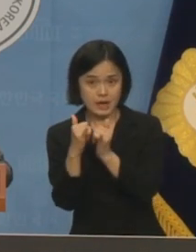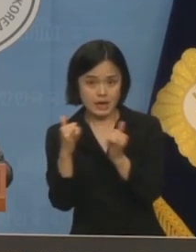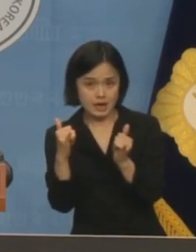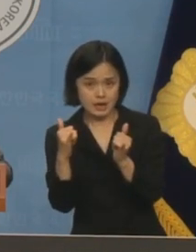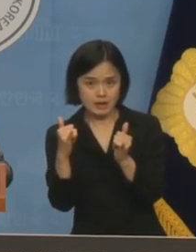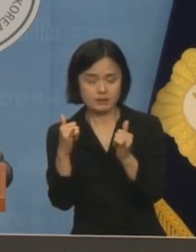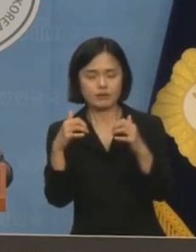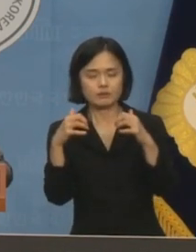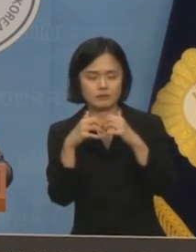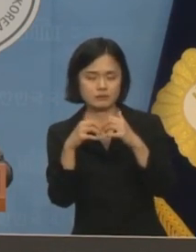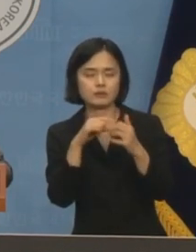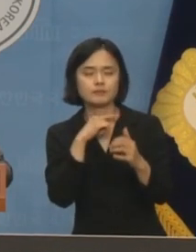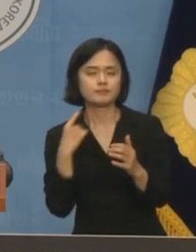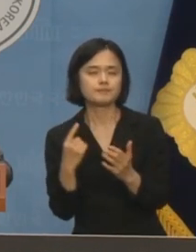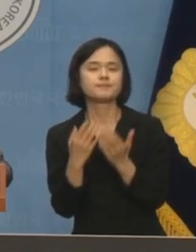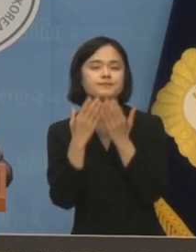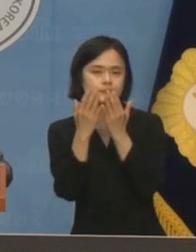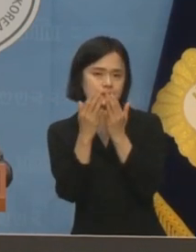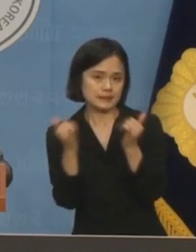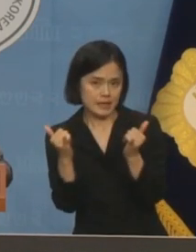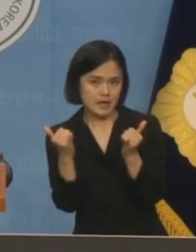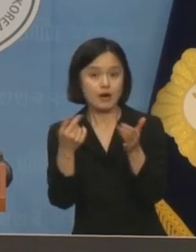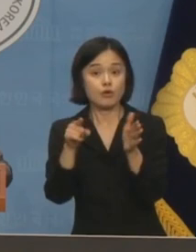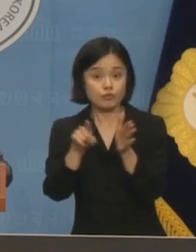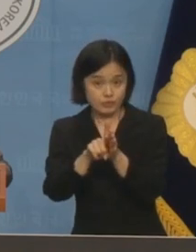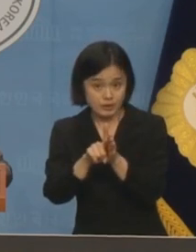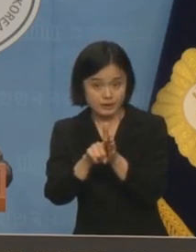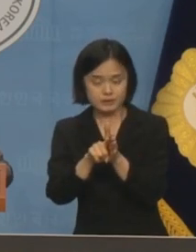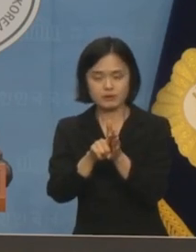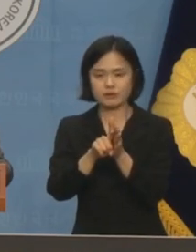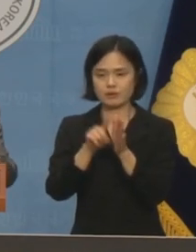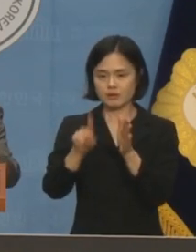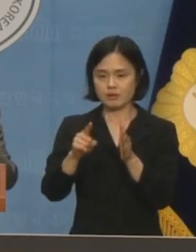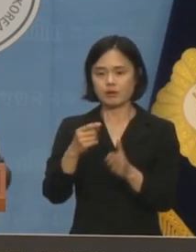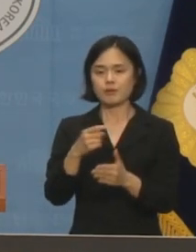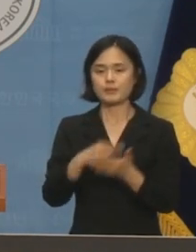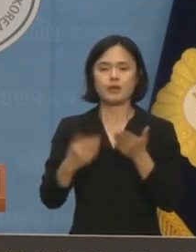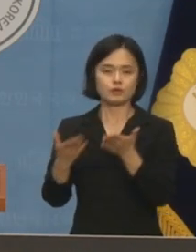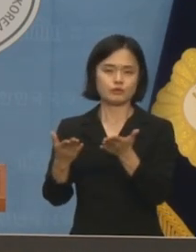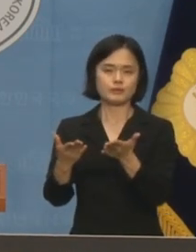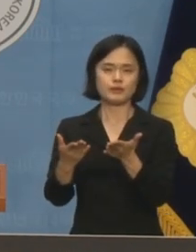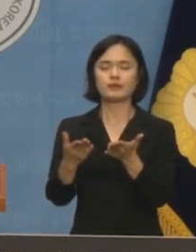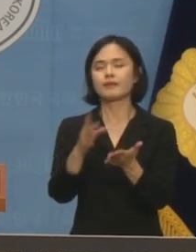일로 인해서 누가 되지 않는 일을 진행했으면 좋겠습니다. 감사합니다.